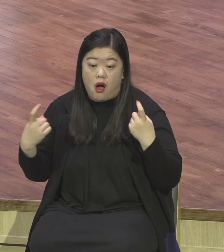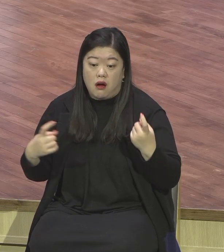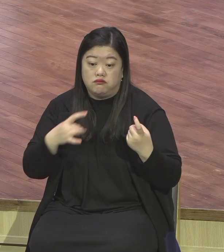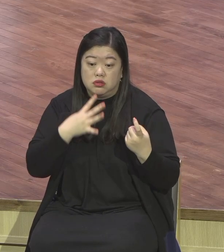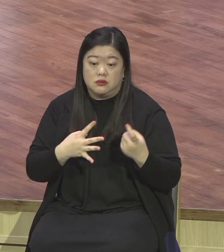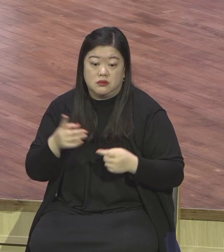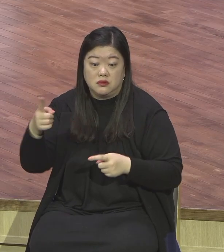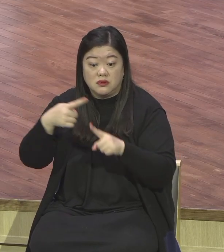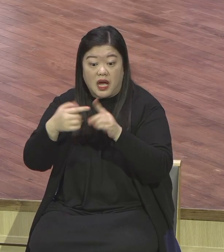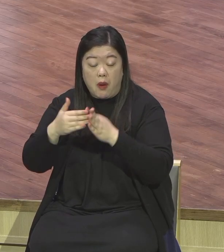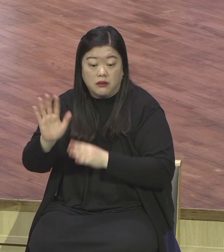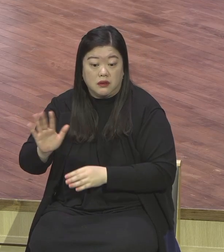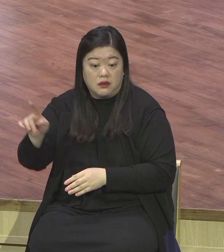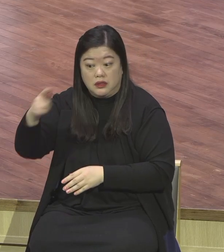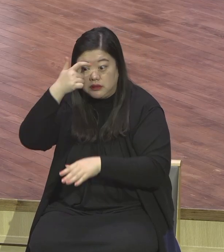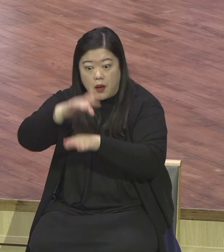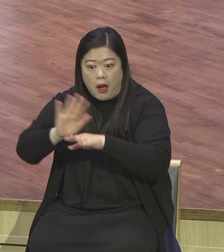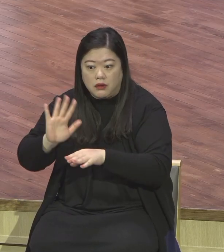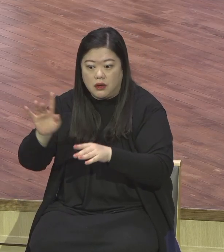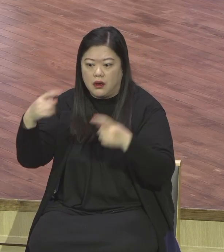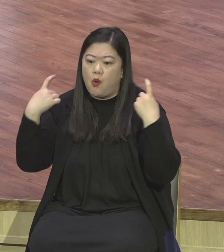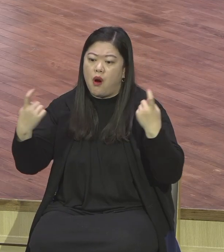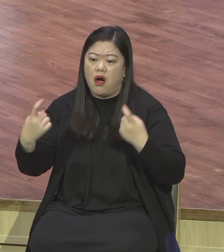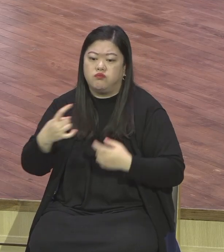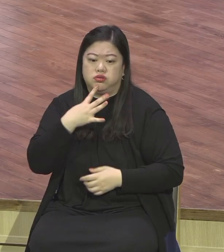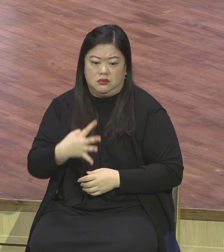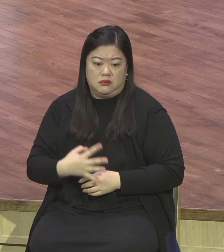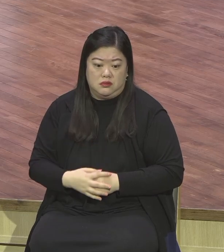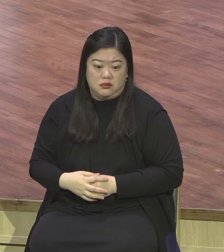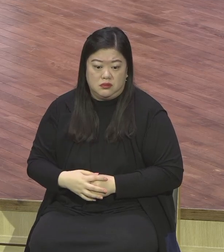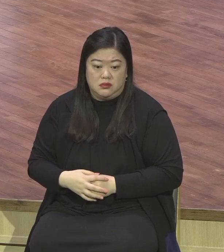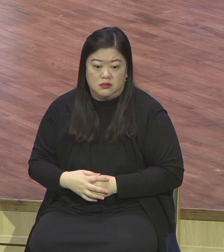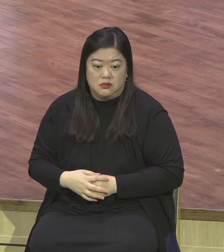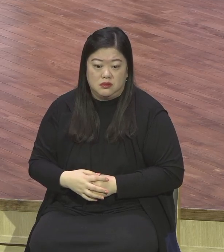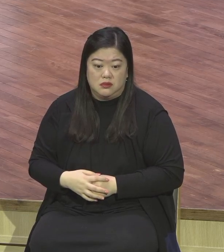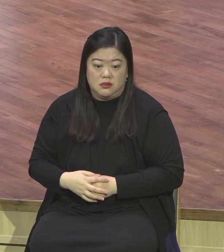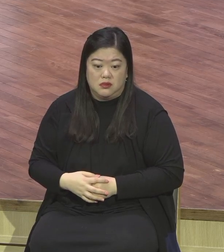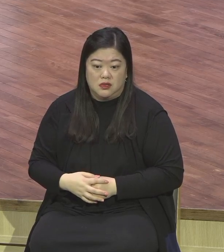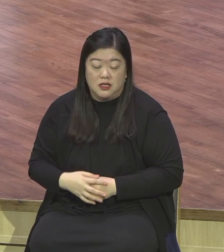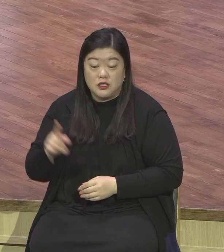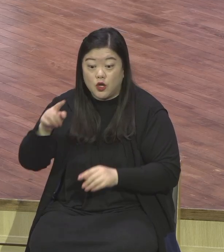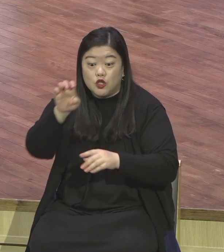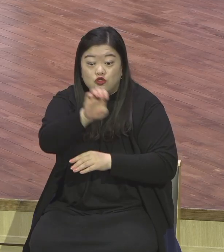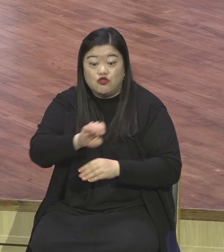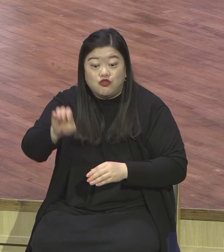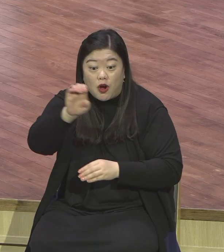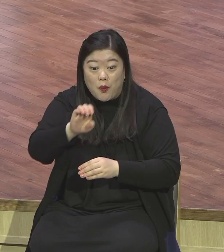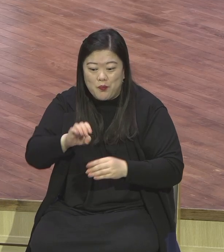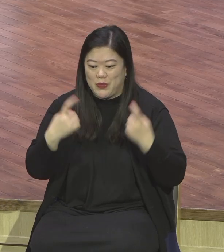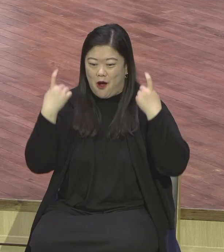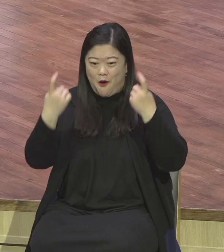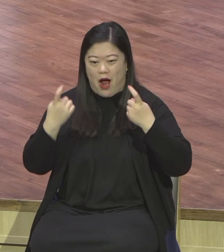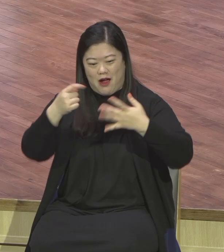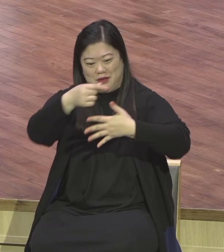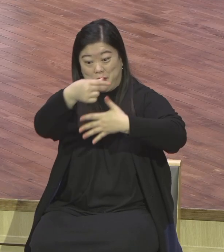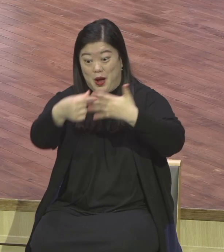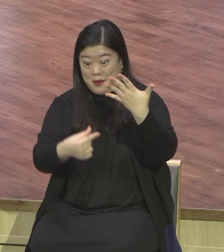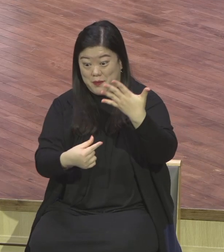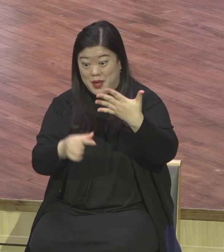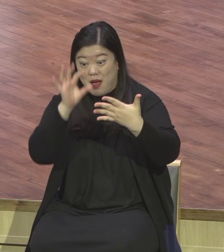교회가 관광지 유럽 관광은요 거의 다 그렇게 교회 관광입니다 역사적